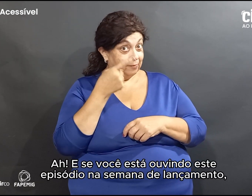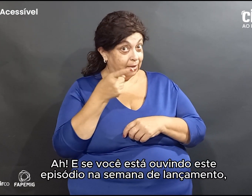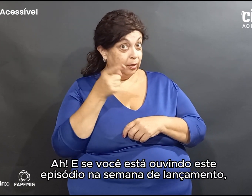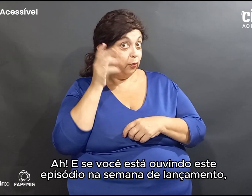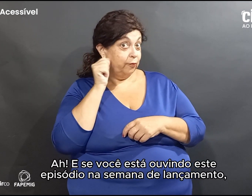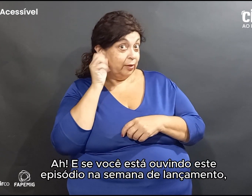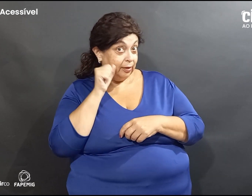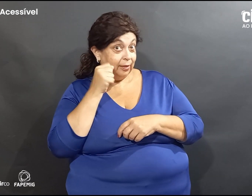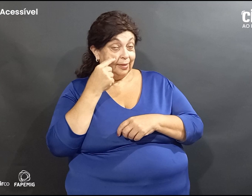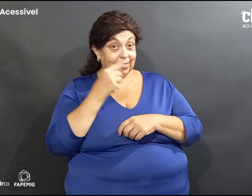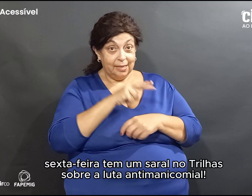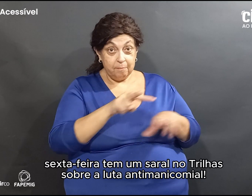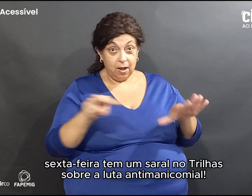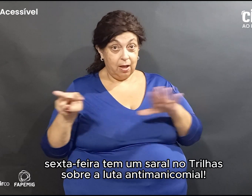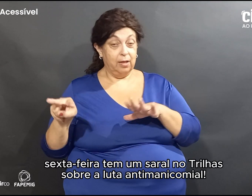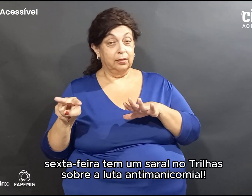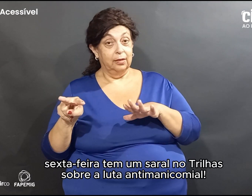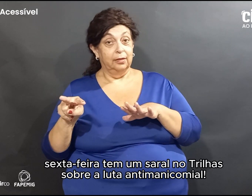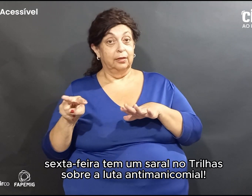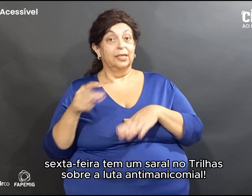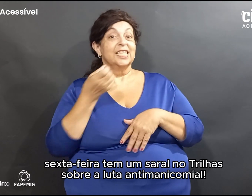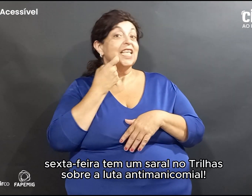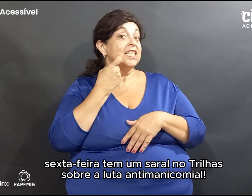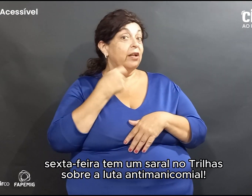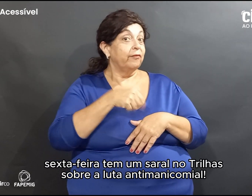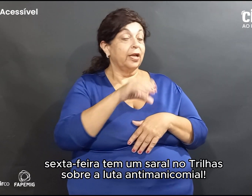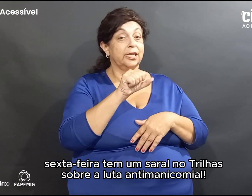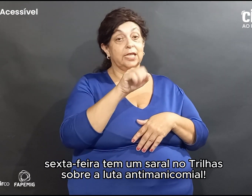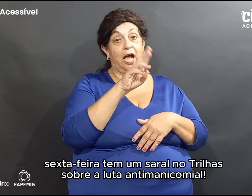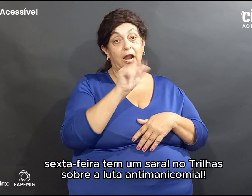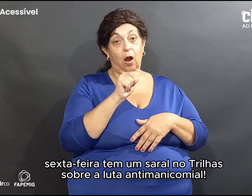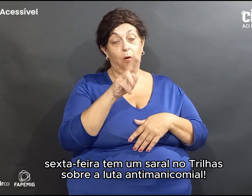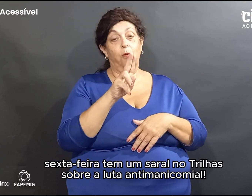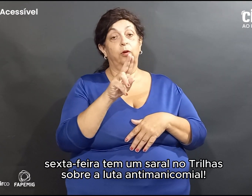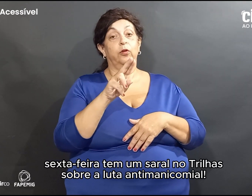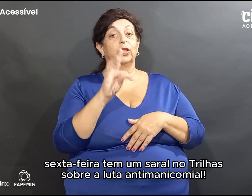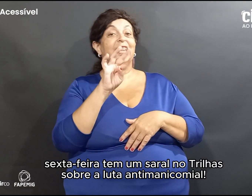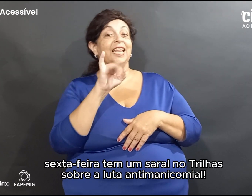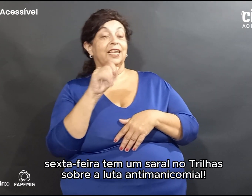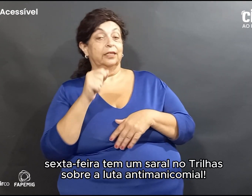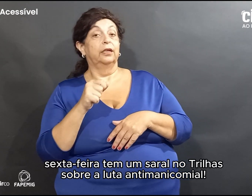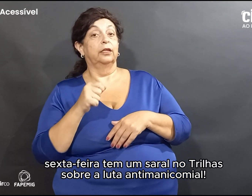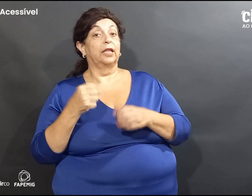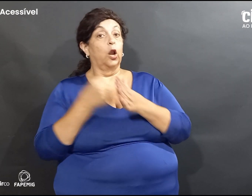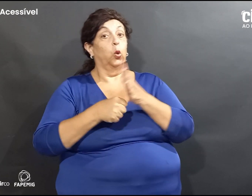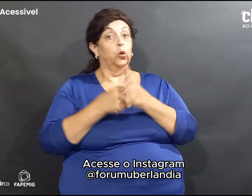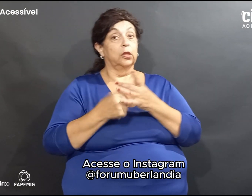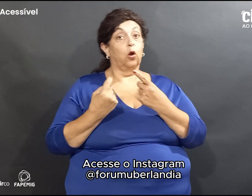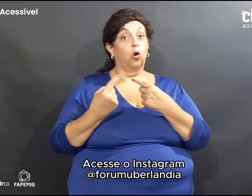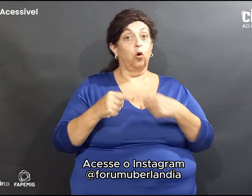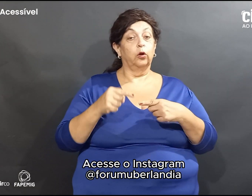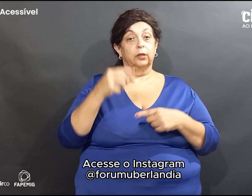de lançamento, sexta-feira tem um sarau no Trilhas sobre a luta antimanicomial. Acesse o